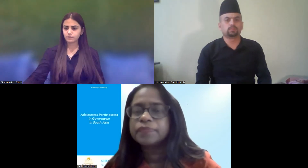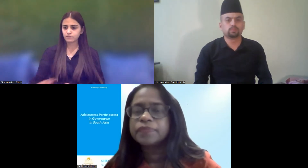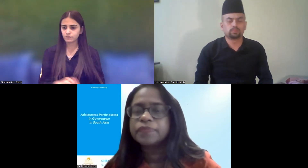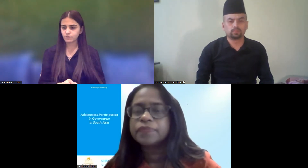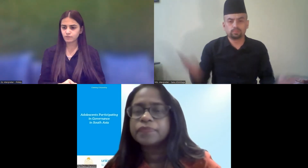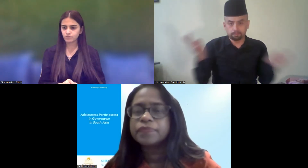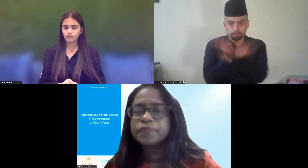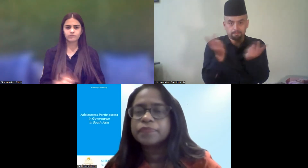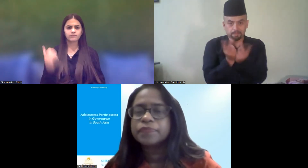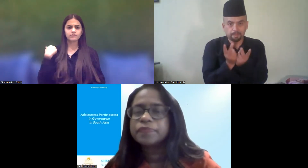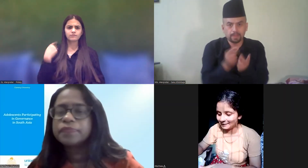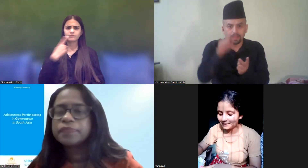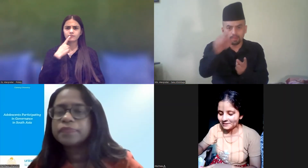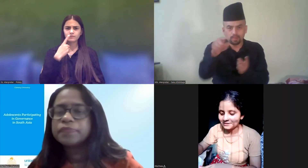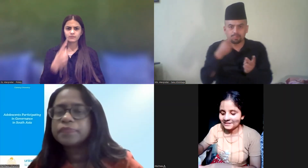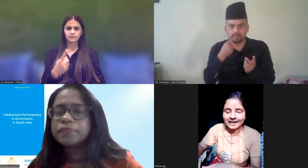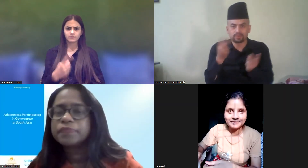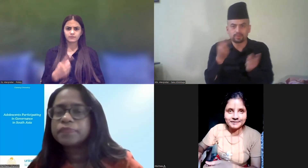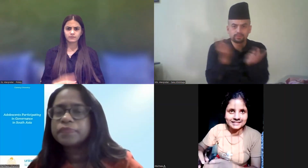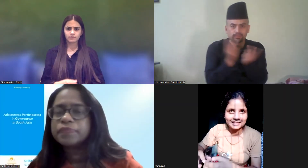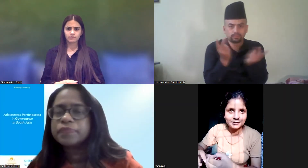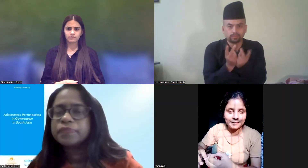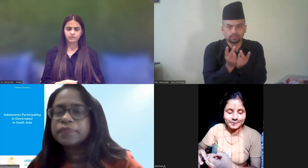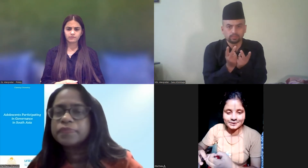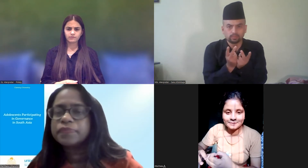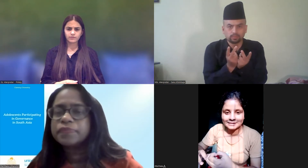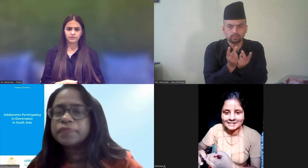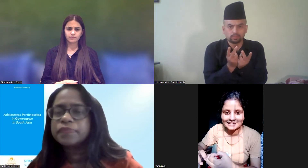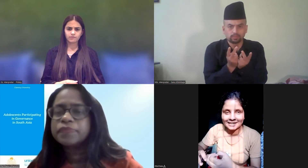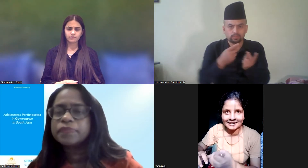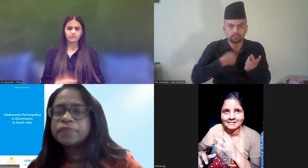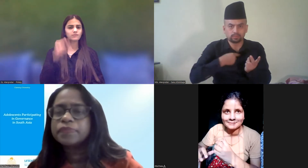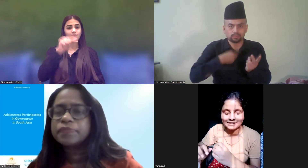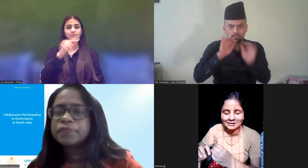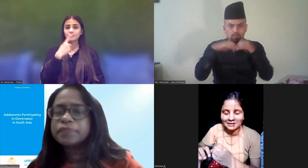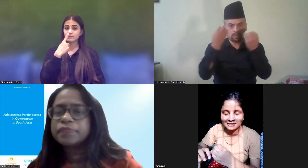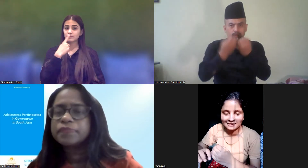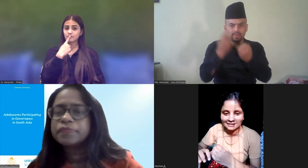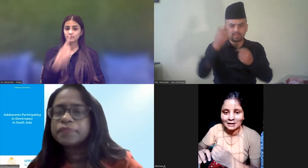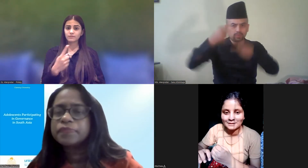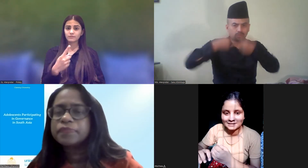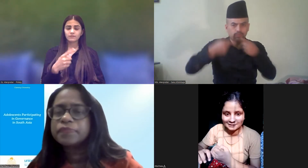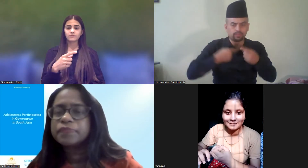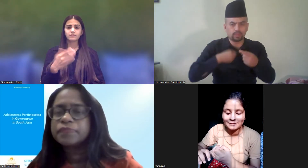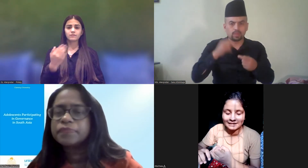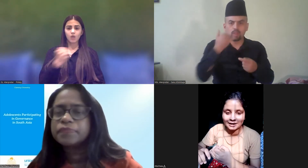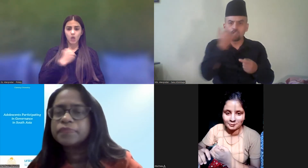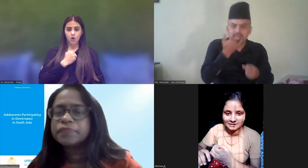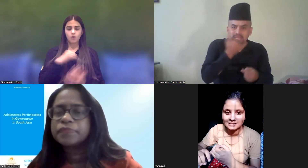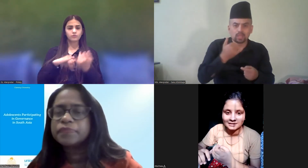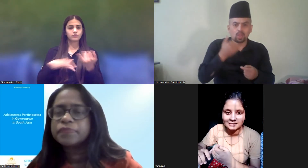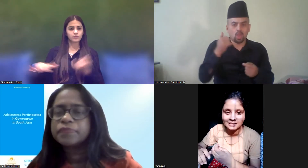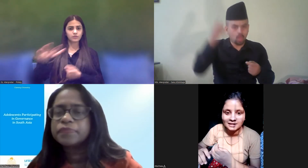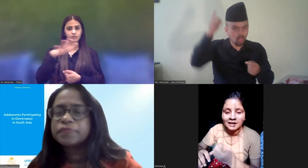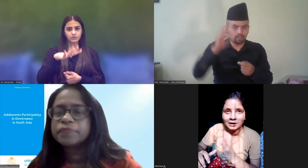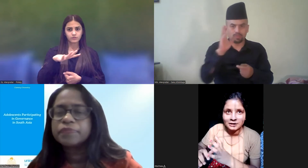जस्तै अब यो तपाईँले भनिहाल्नुभयो अब जस्तै यो हाम्रो समाजमा चाहिँ हैन देशमा चाहिँ यो लैङ्गिक तथा अल्पसंख्यक बालबालिकाहरू पनि त